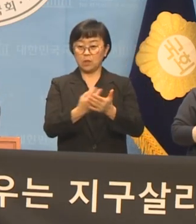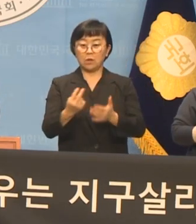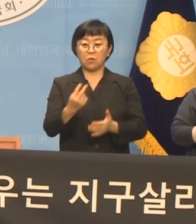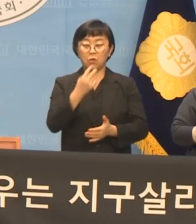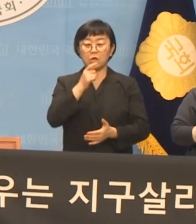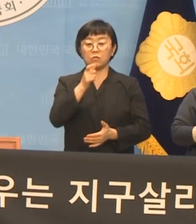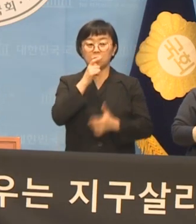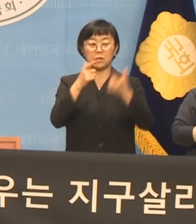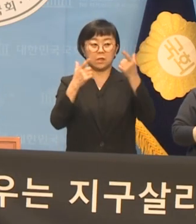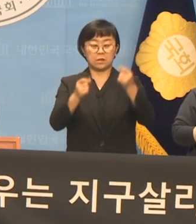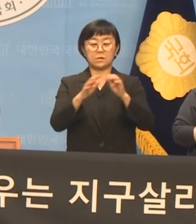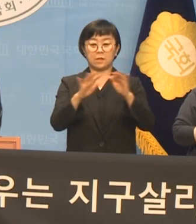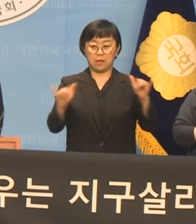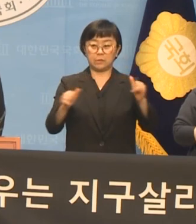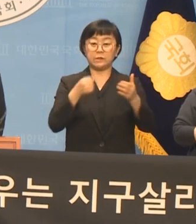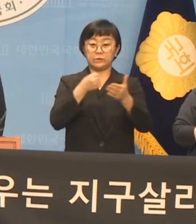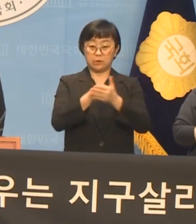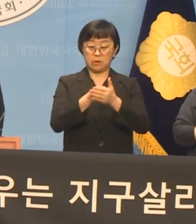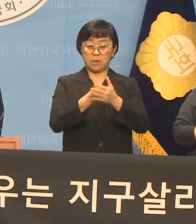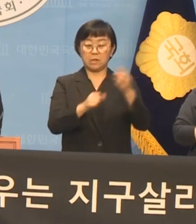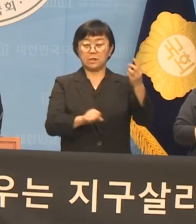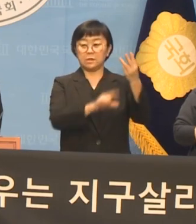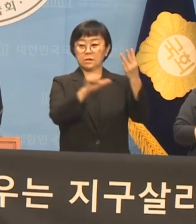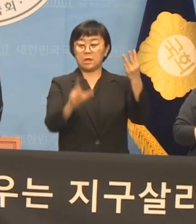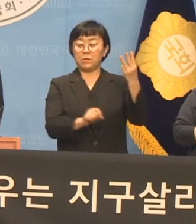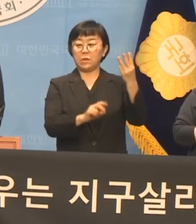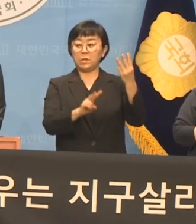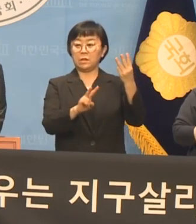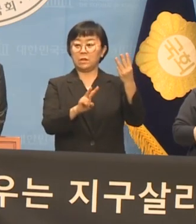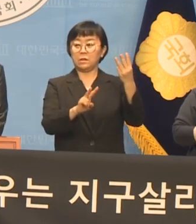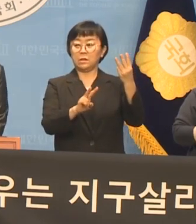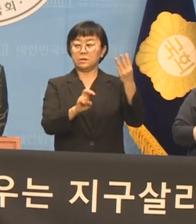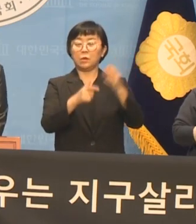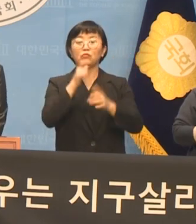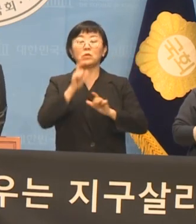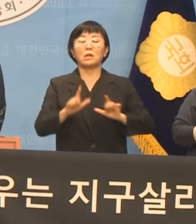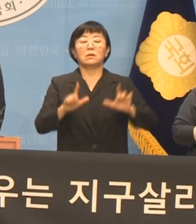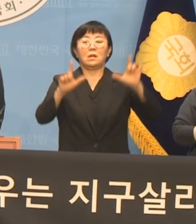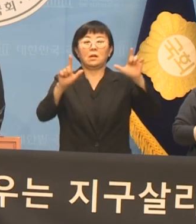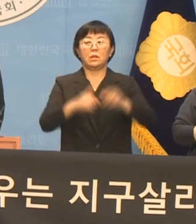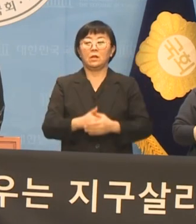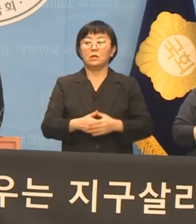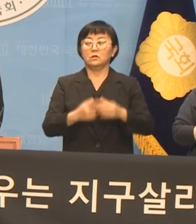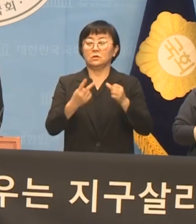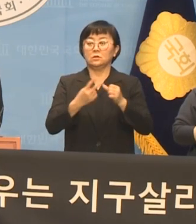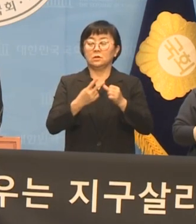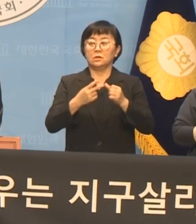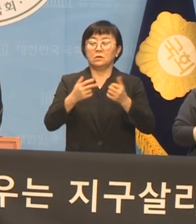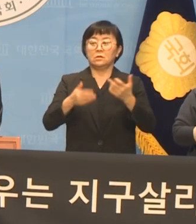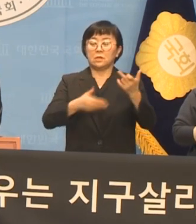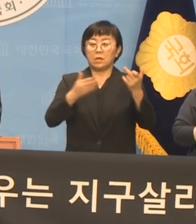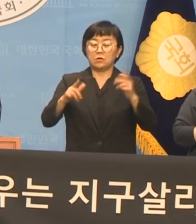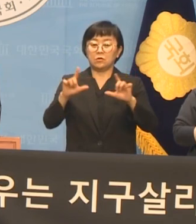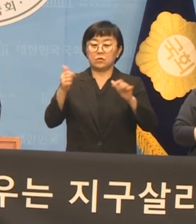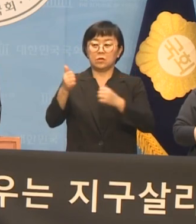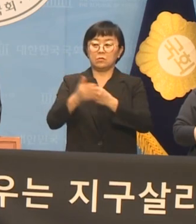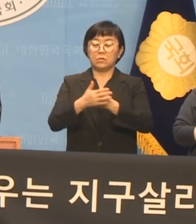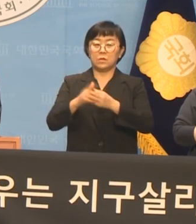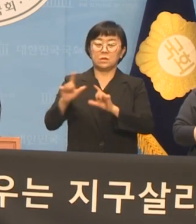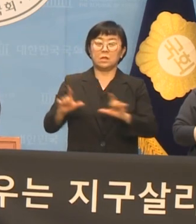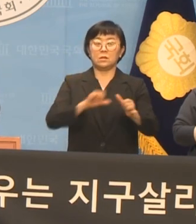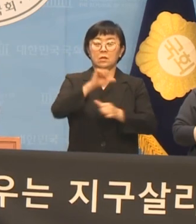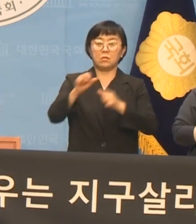같고 물 같은 사람을 지정하자. 3월 22일 물의 날. 둘째, 자연이 주인인